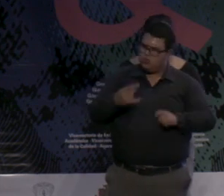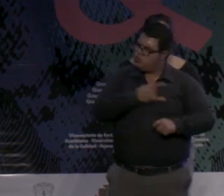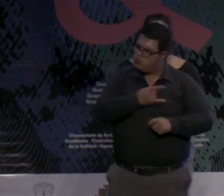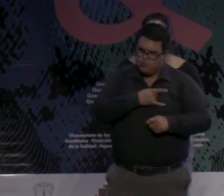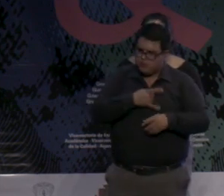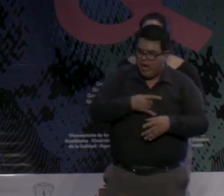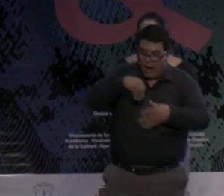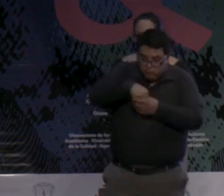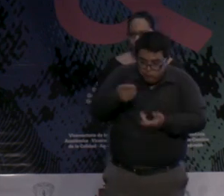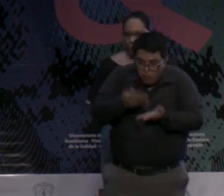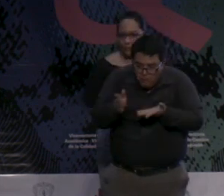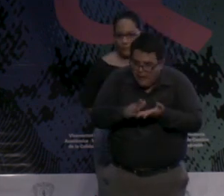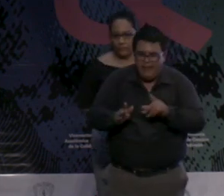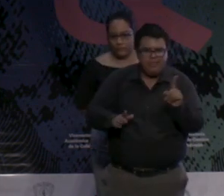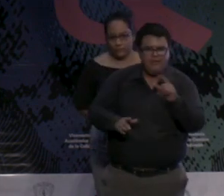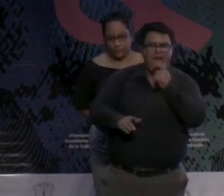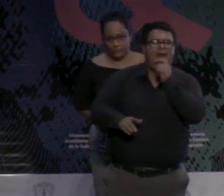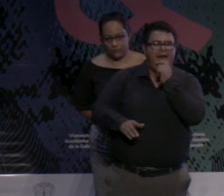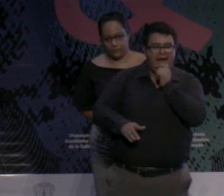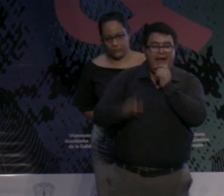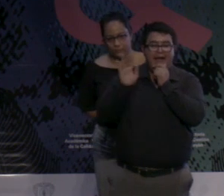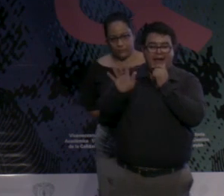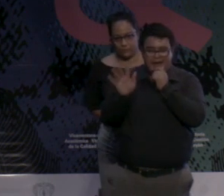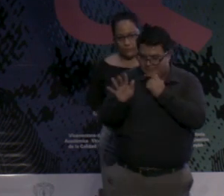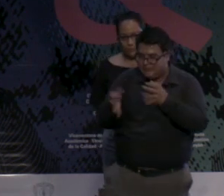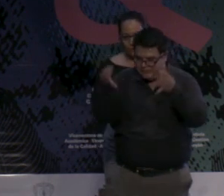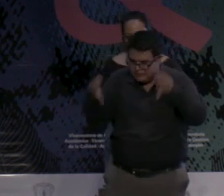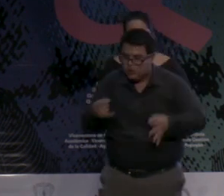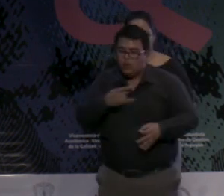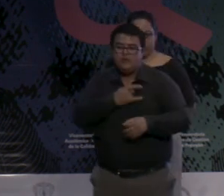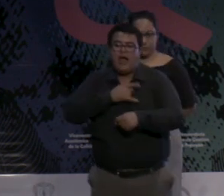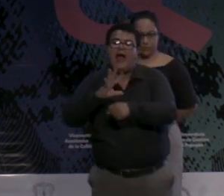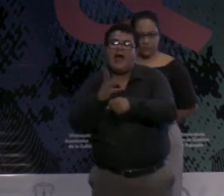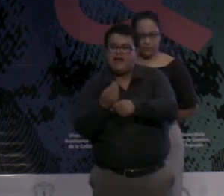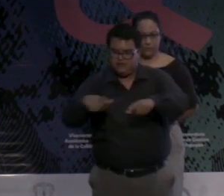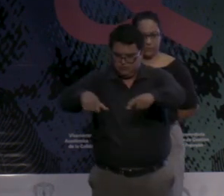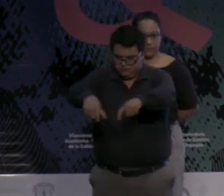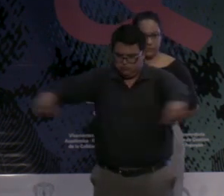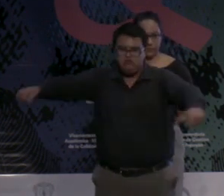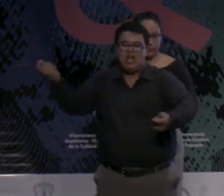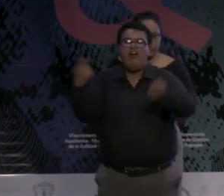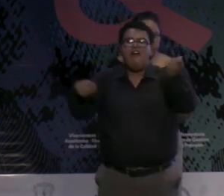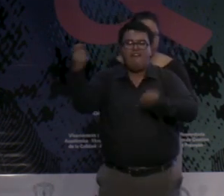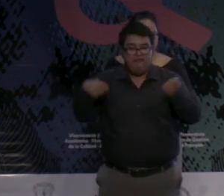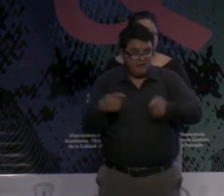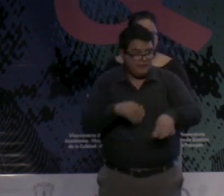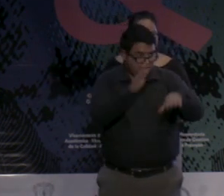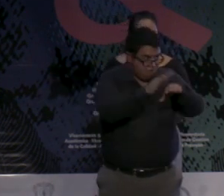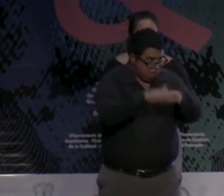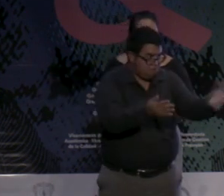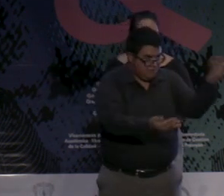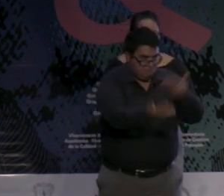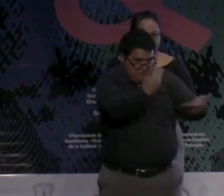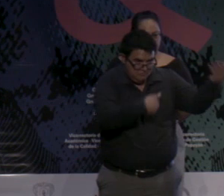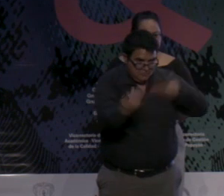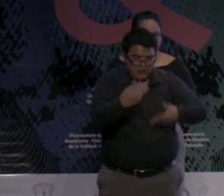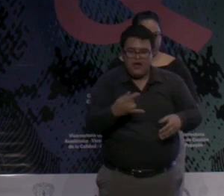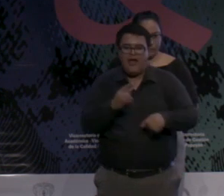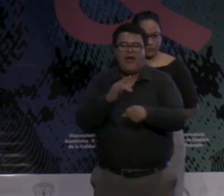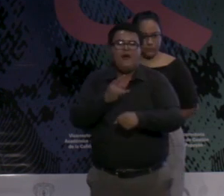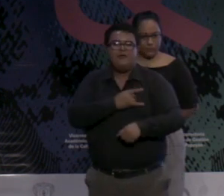estar regulado según unas normas muy especializadas que solo los proveedores autorizados pueden tener, y es el argumento con el cual no se permiten las ventas